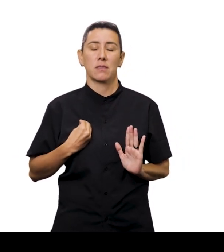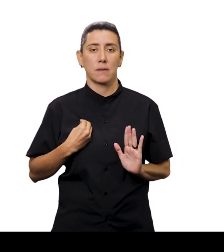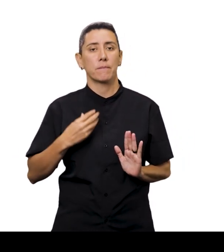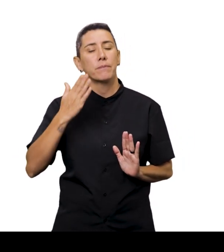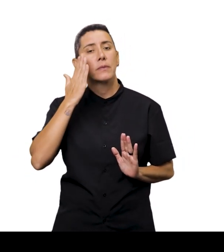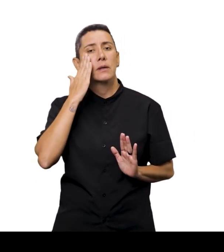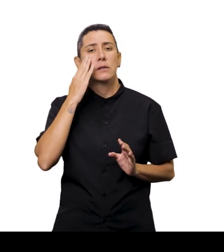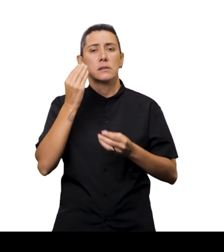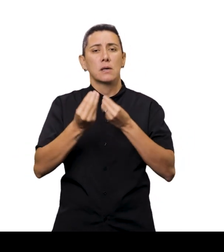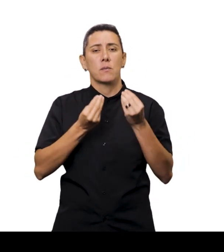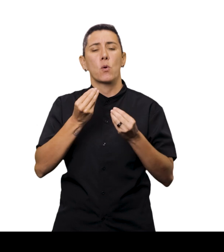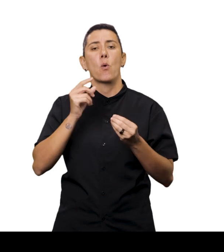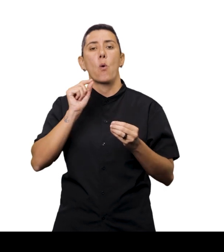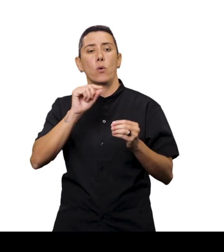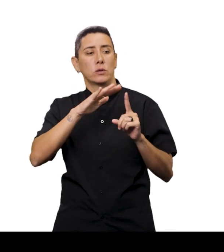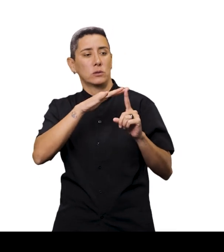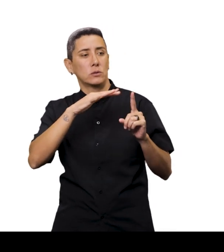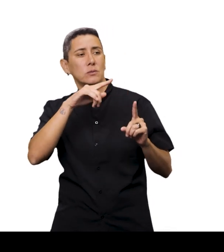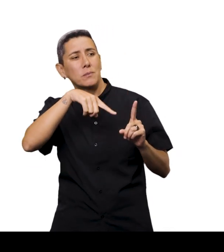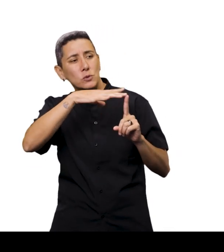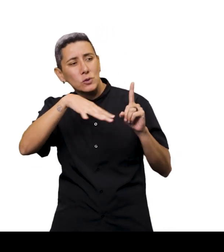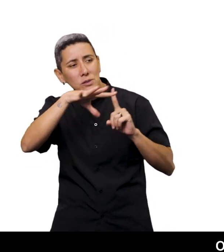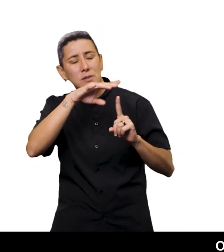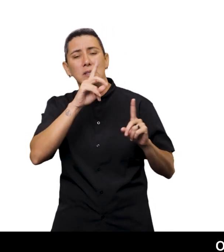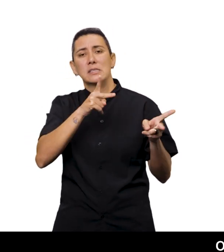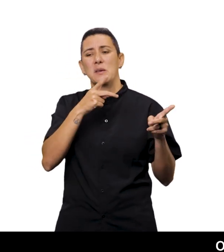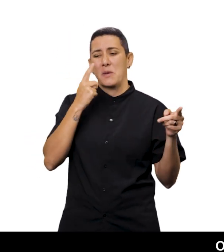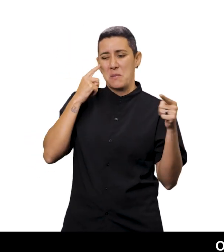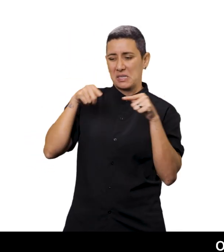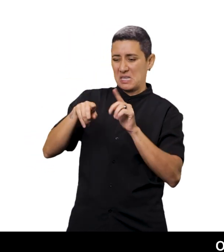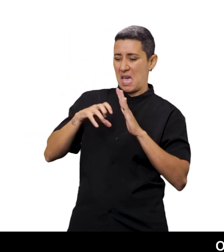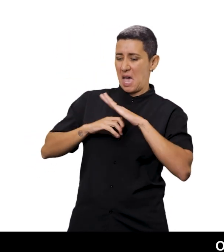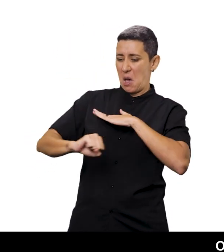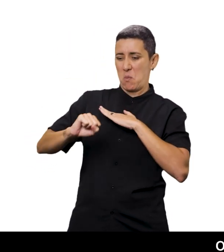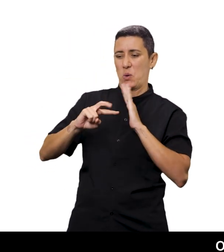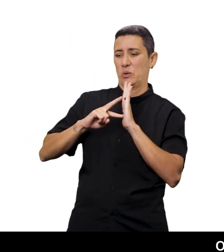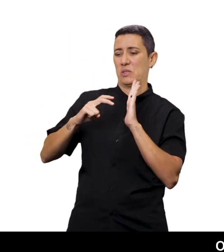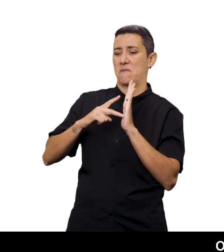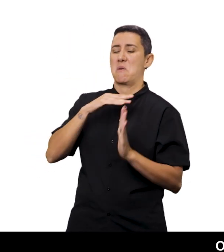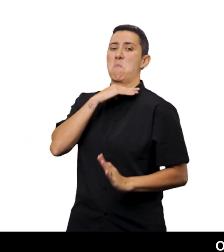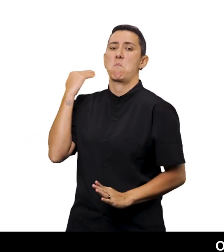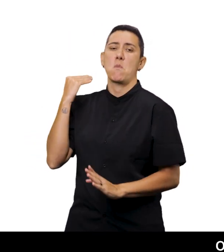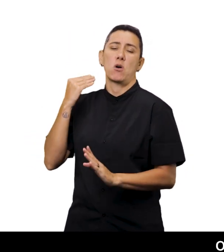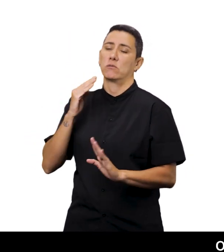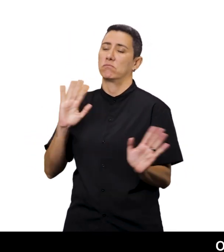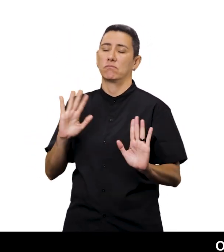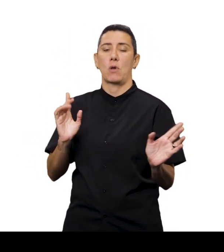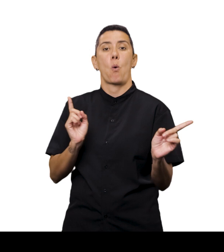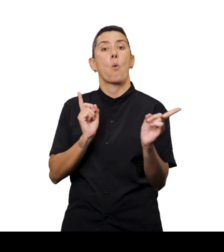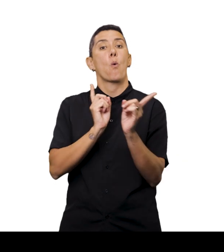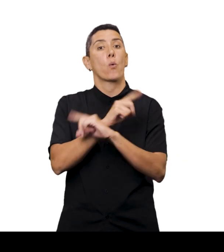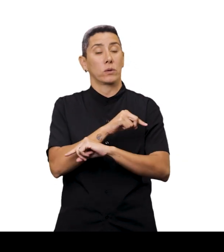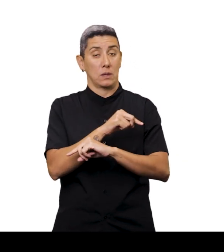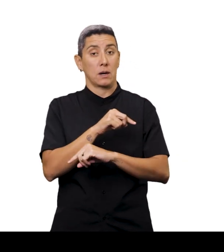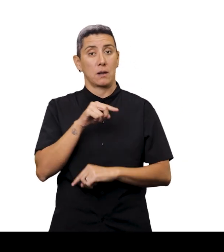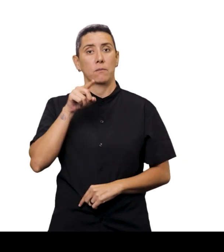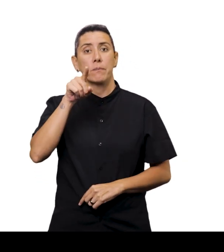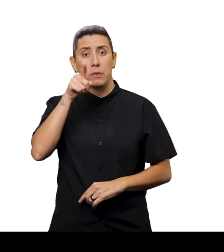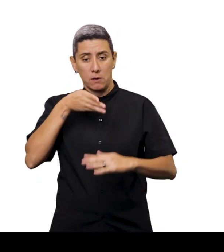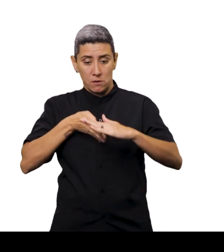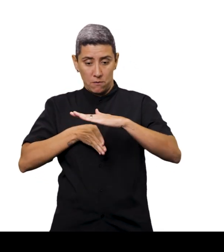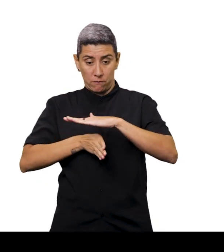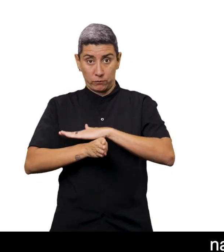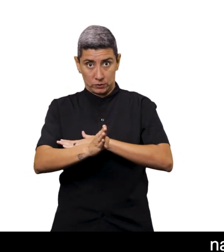vida", frase que se consolidou ao contrapor o discurso que associa o aborto à morte. Este núcleo